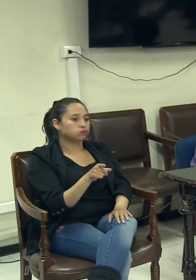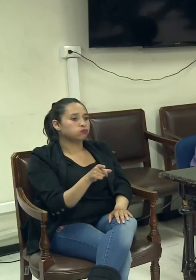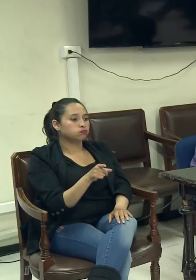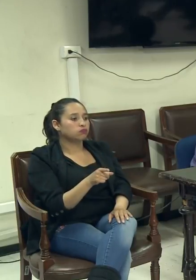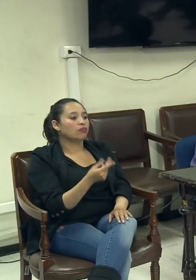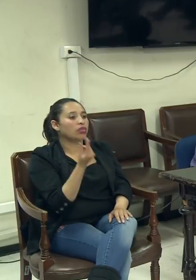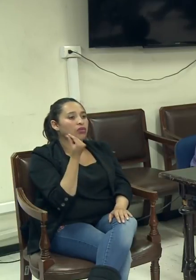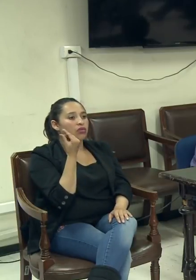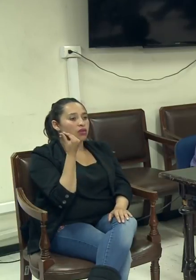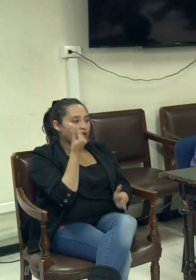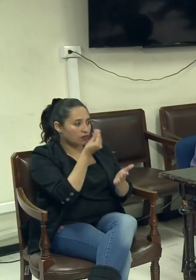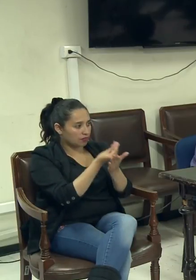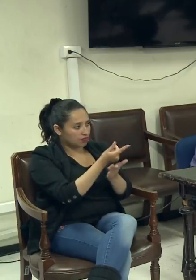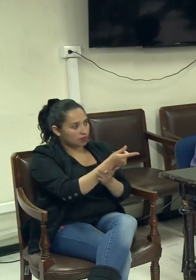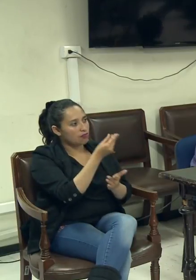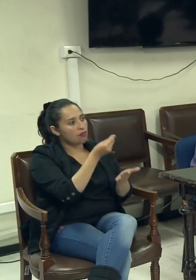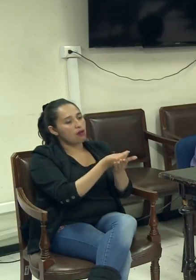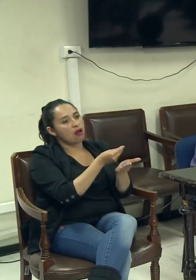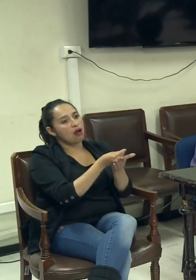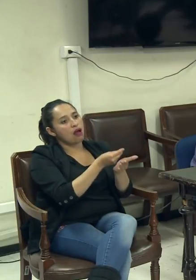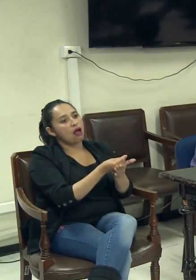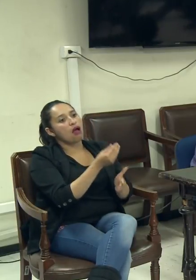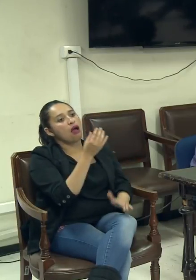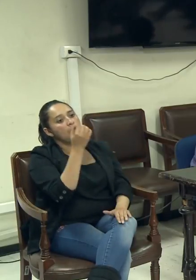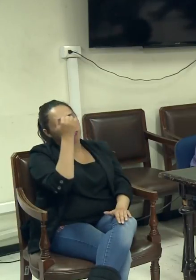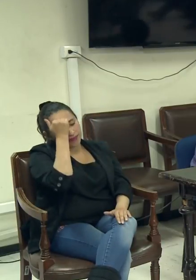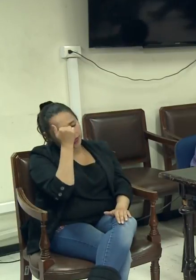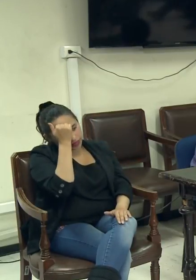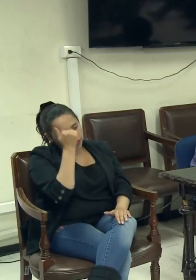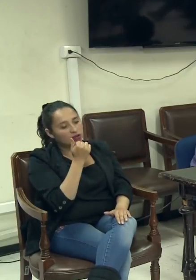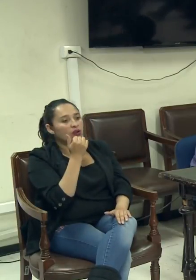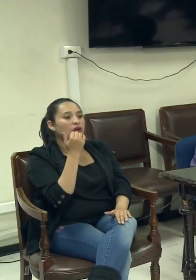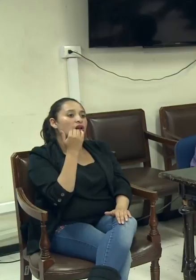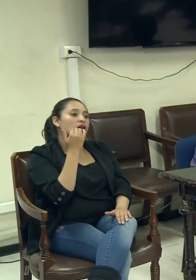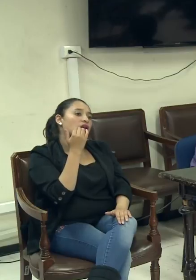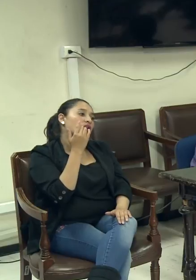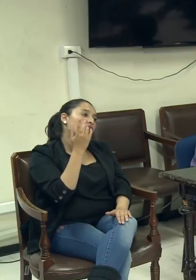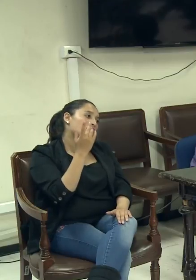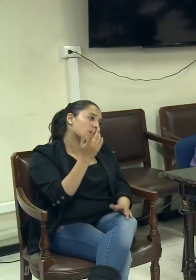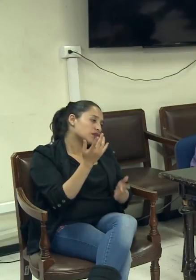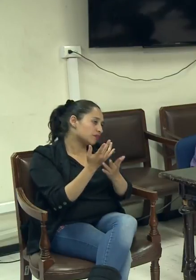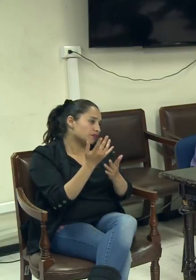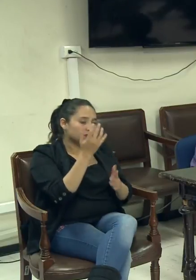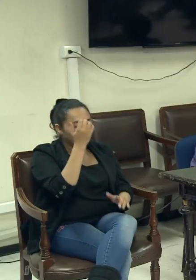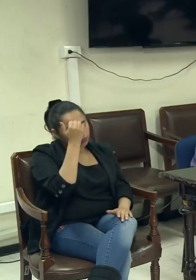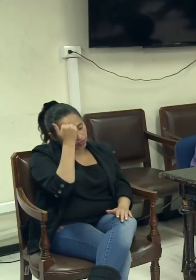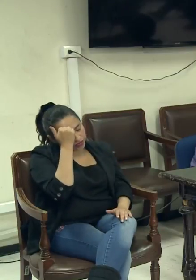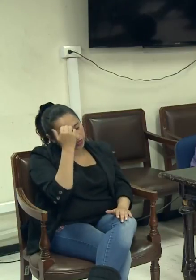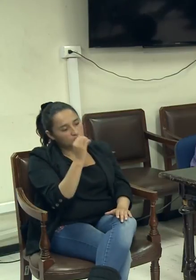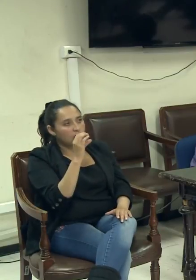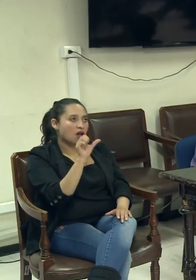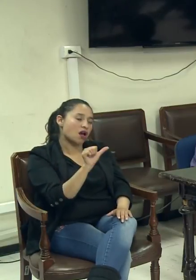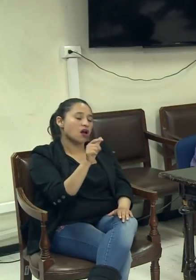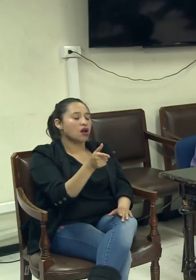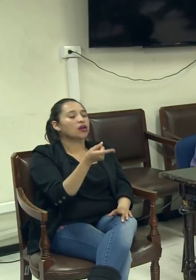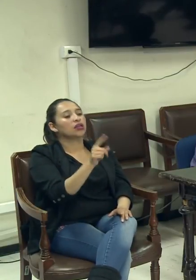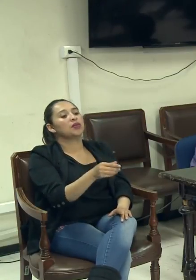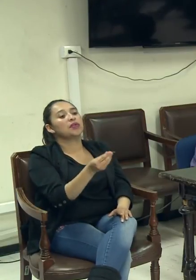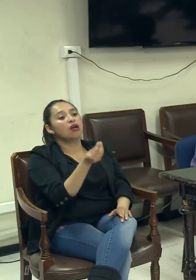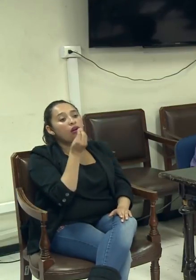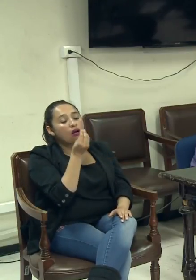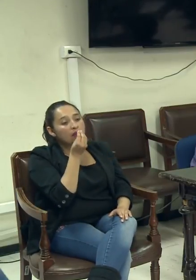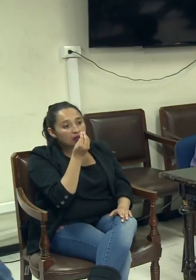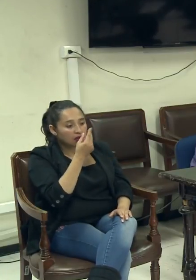para pagar a las maestras, los maestros, la dirección y la renta del local, ¿sí? Y la comida, porque además éramos todas